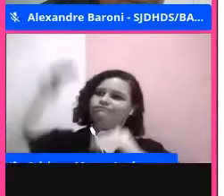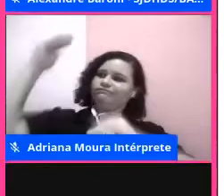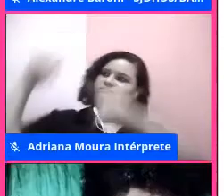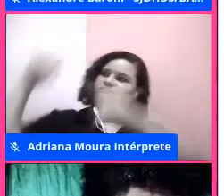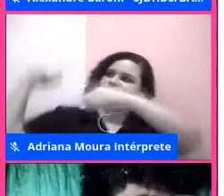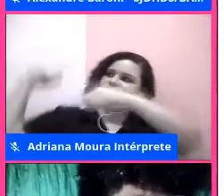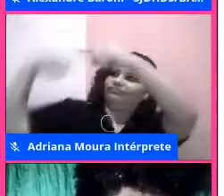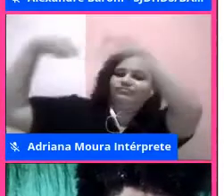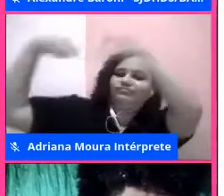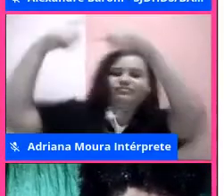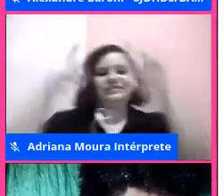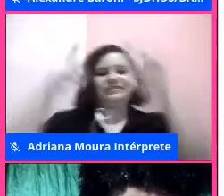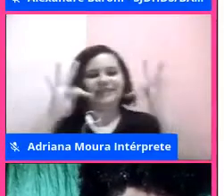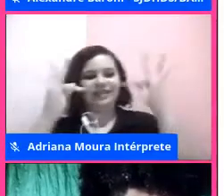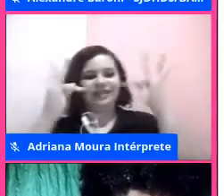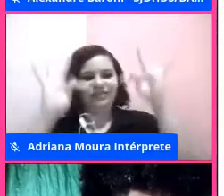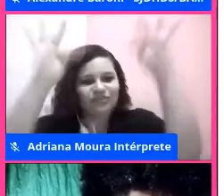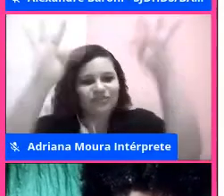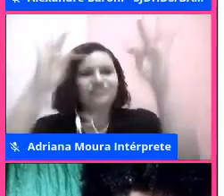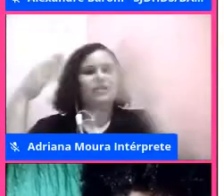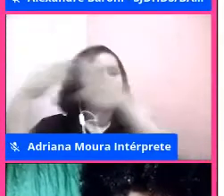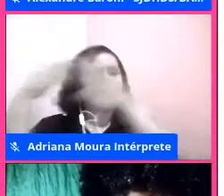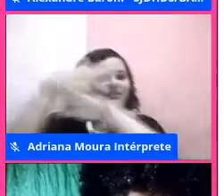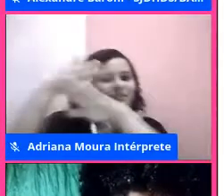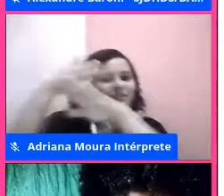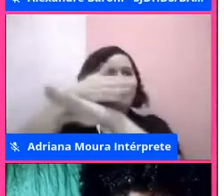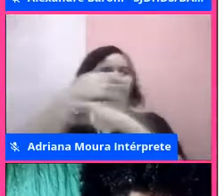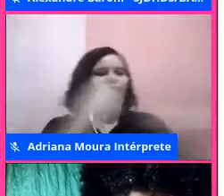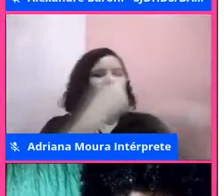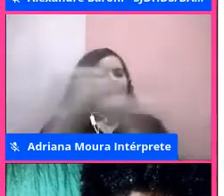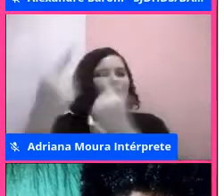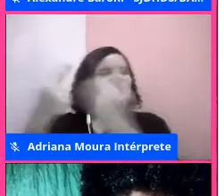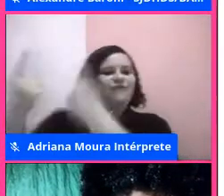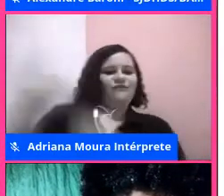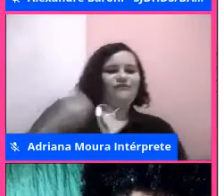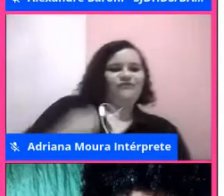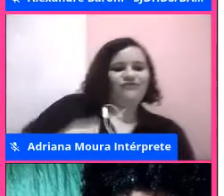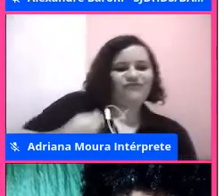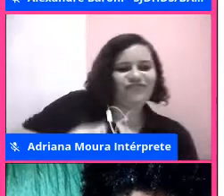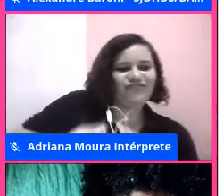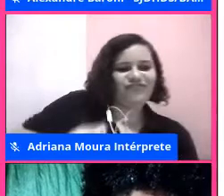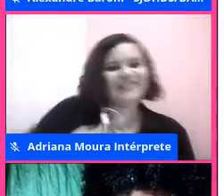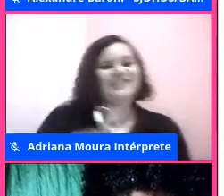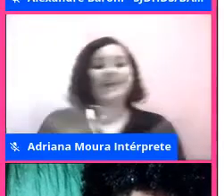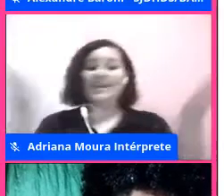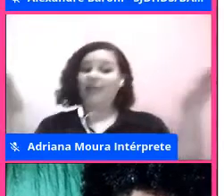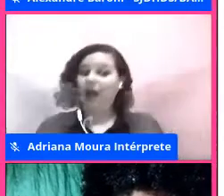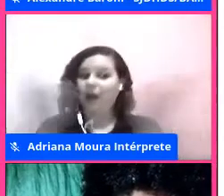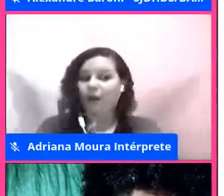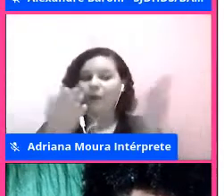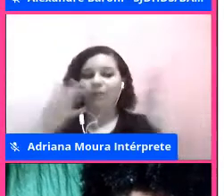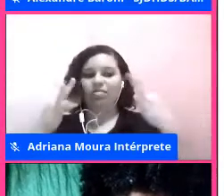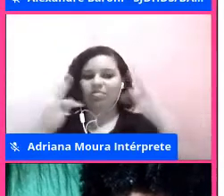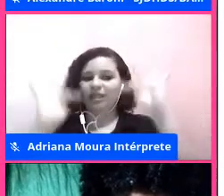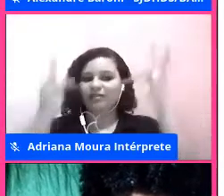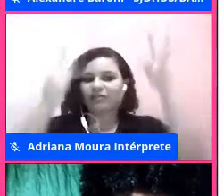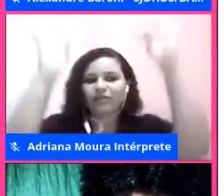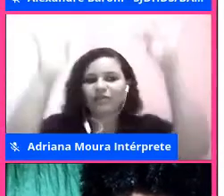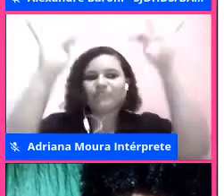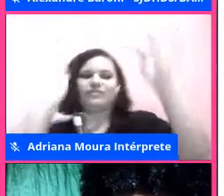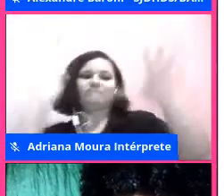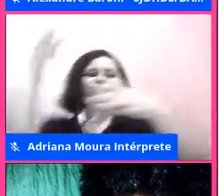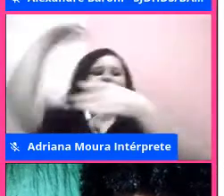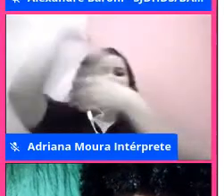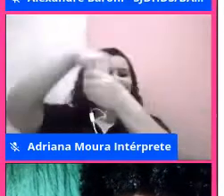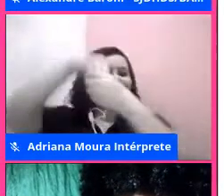estamos imersos nessa tecnologia, e hoje, onde essa tecnologia aí está na maturidade, e ela faz parte do nosso